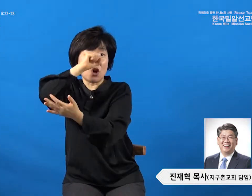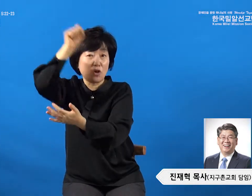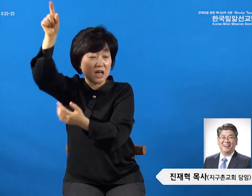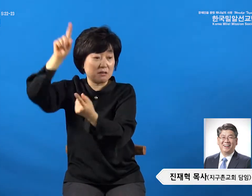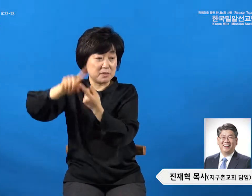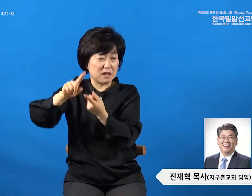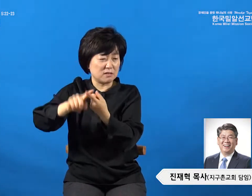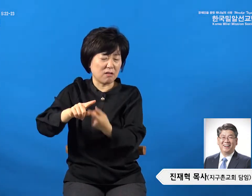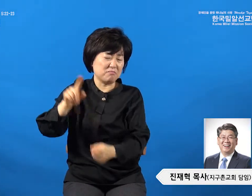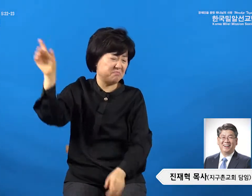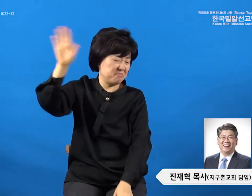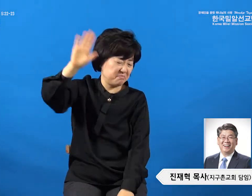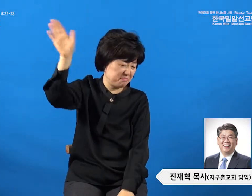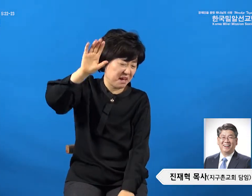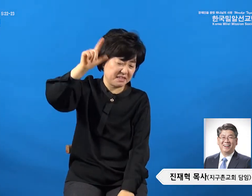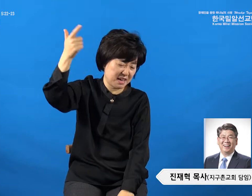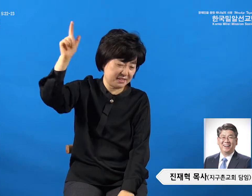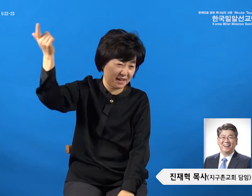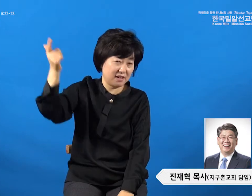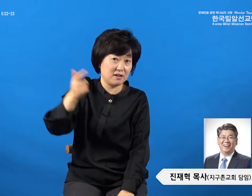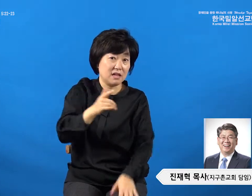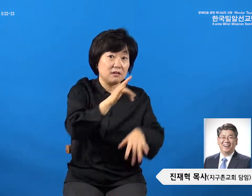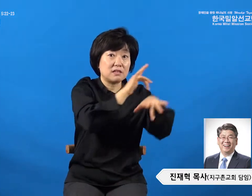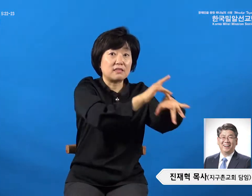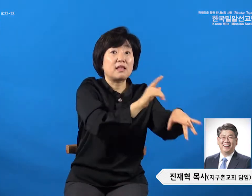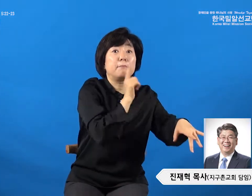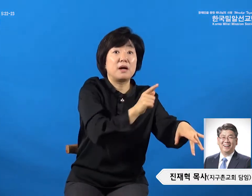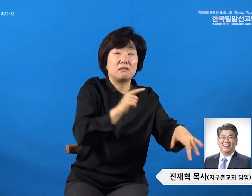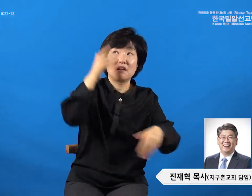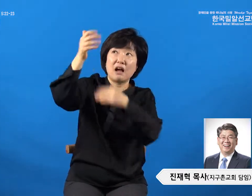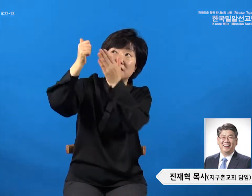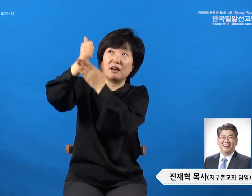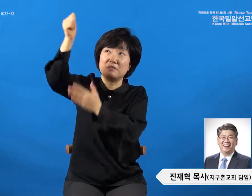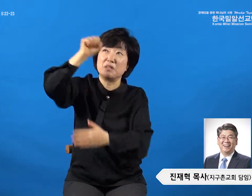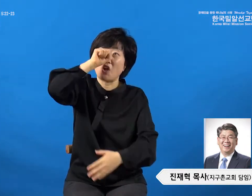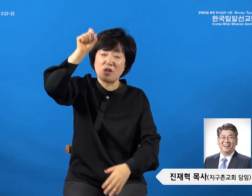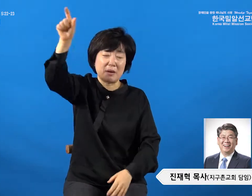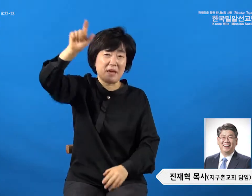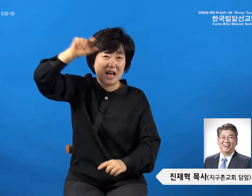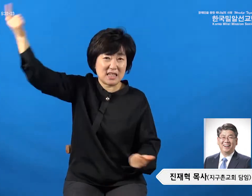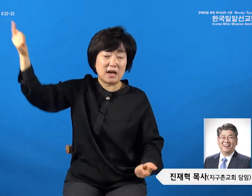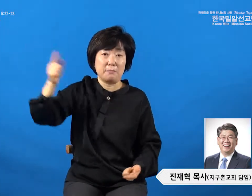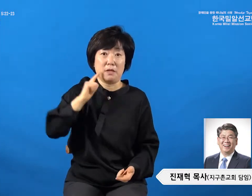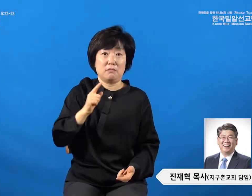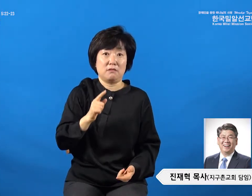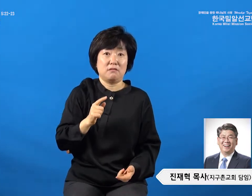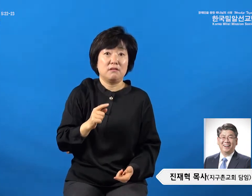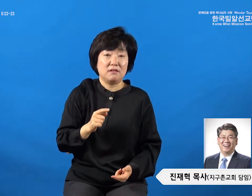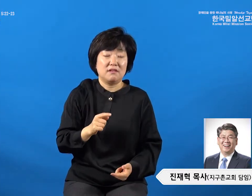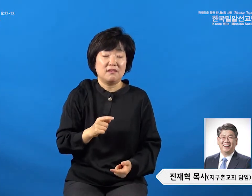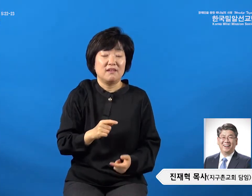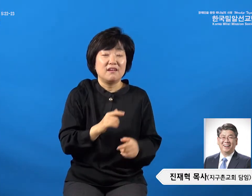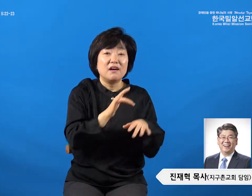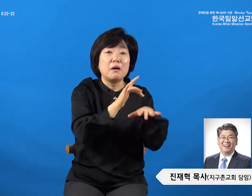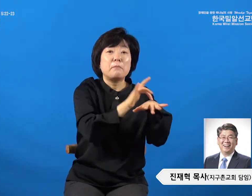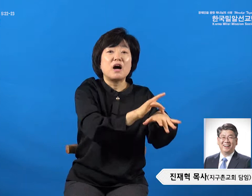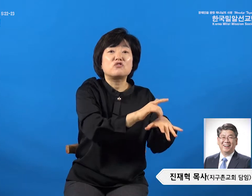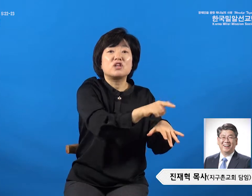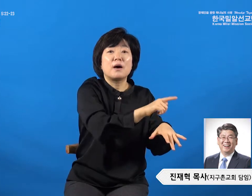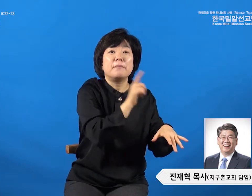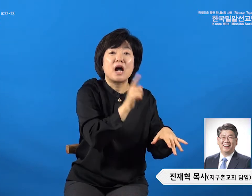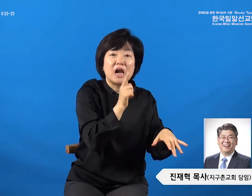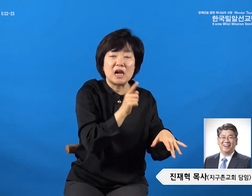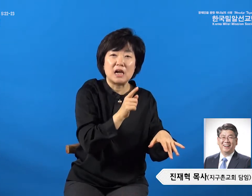선하심을 부정하려고 합니다. 사탄은 하나님의 선하심이 흔들릴 수 있다면 모든 것이 다 흔들릴 거라고